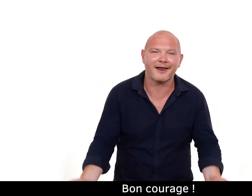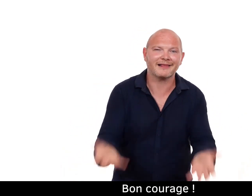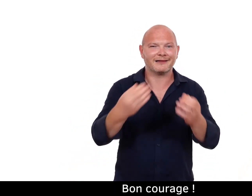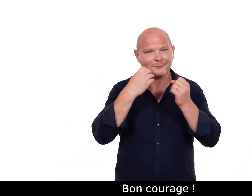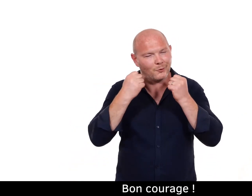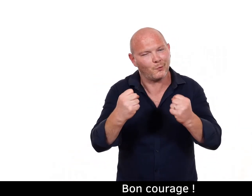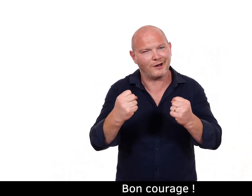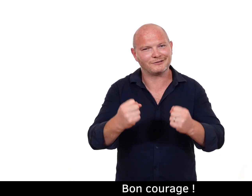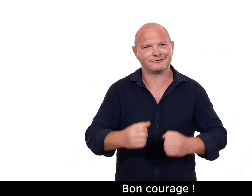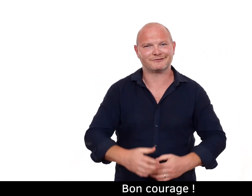Bon courage !